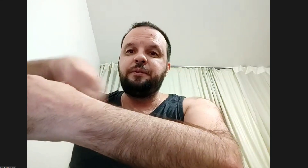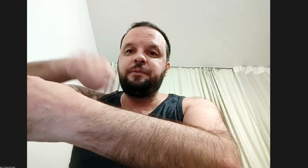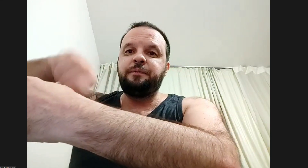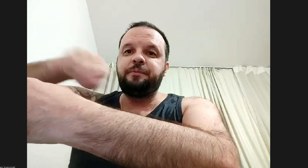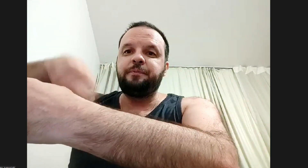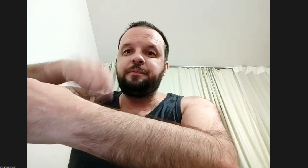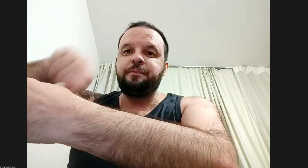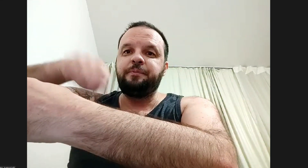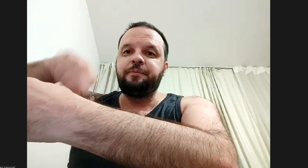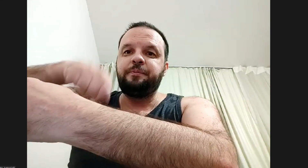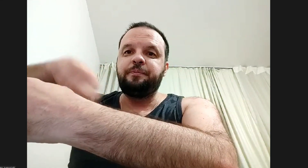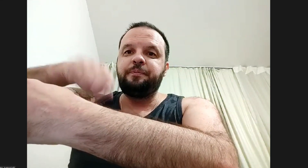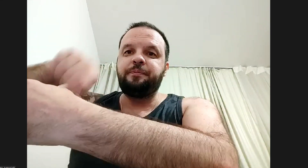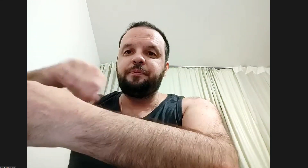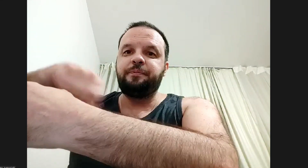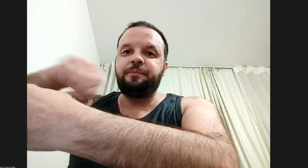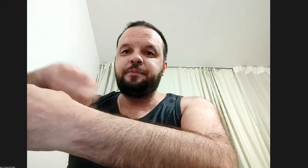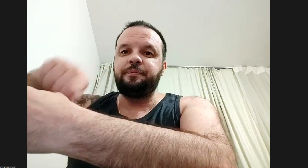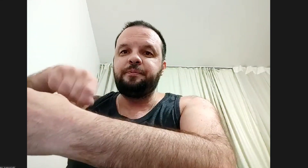Mistura.